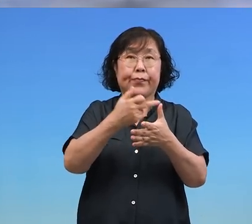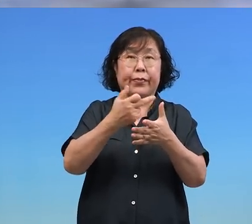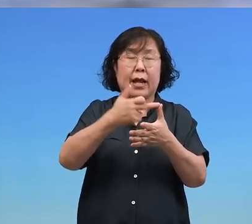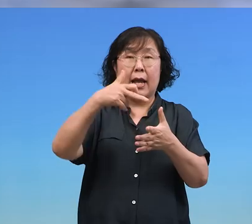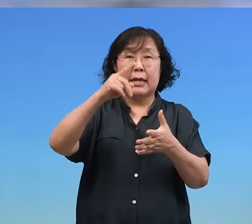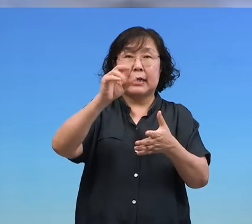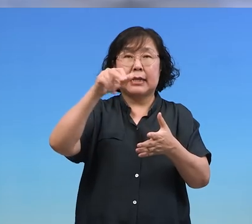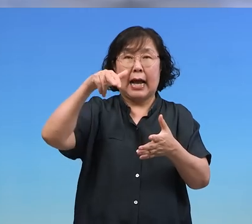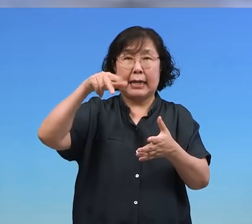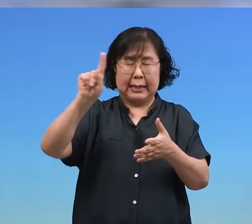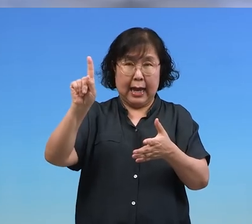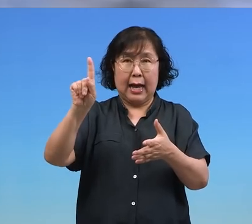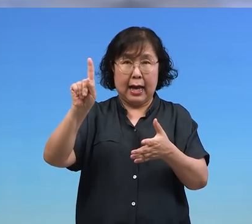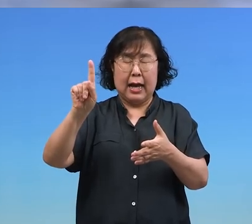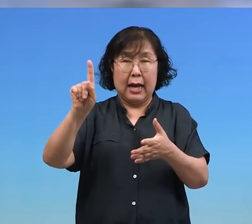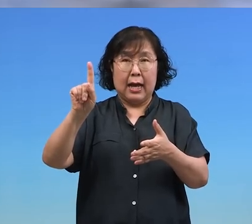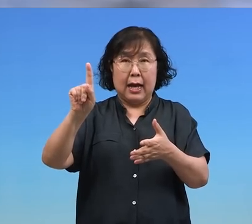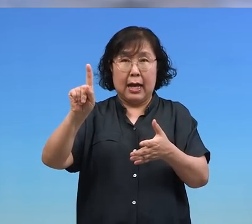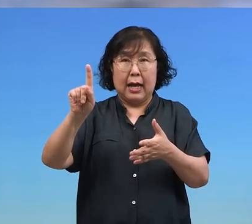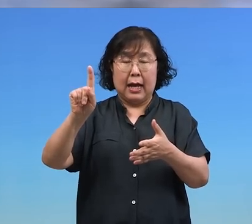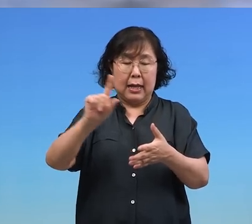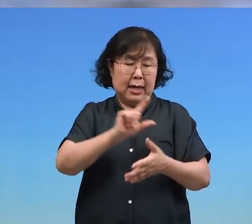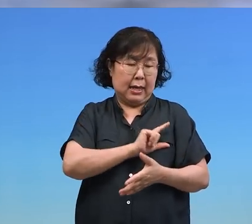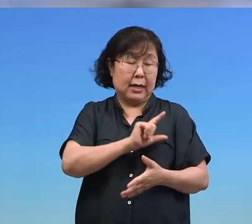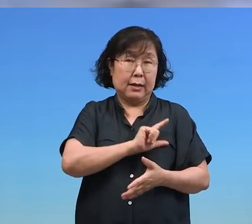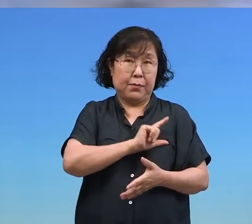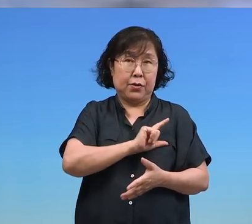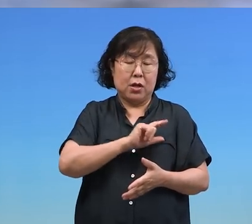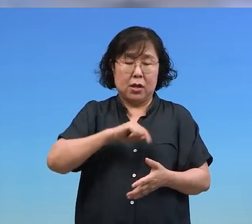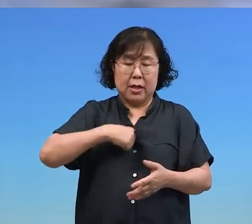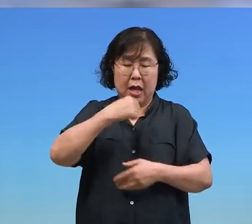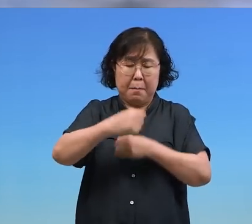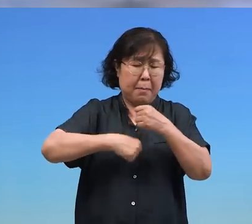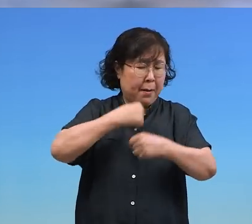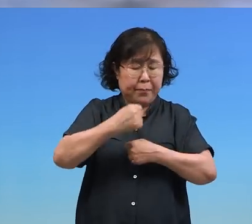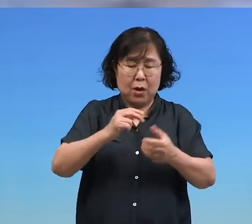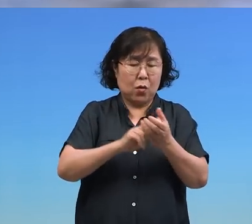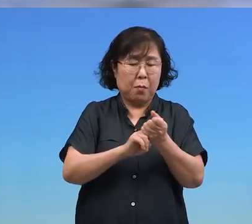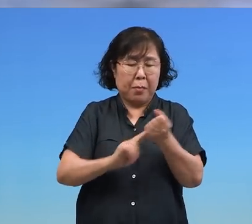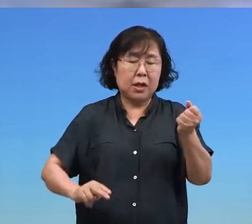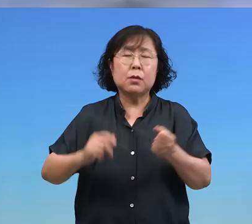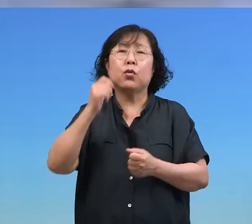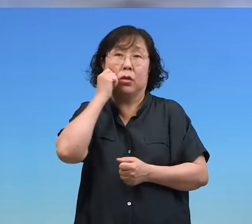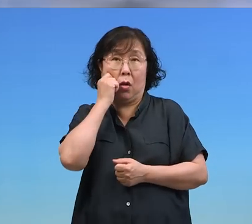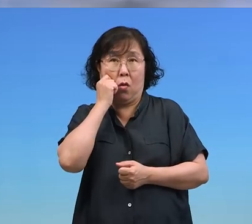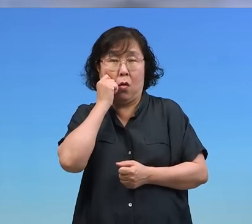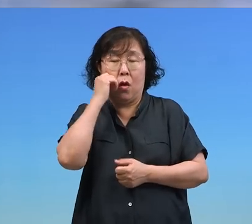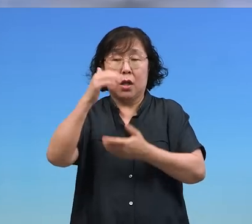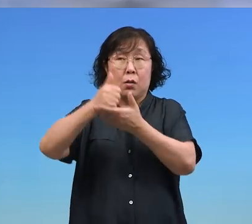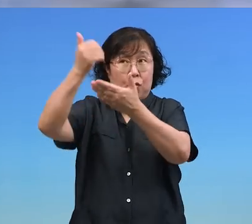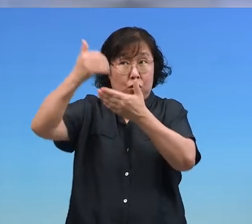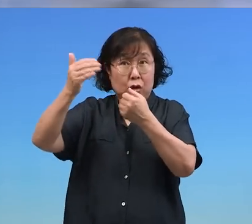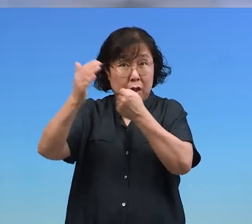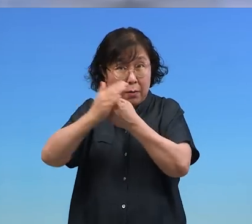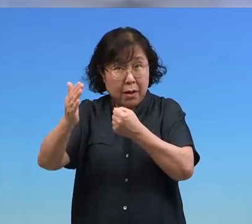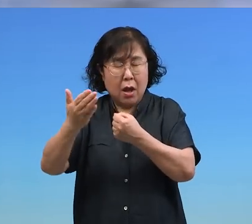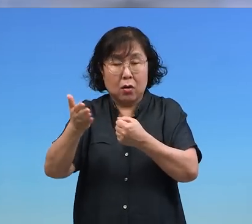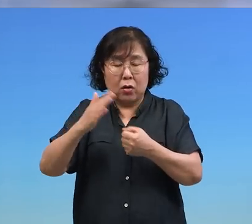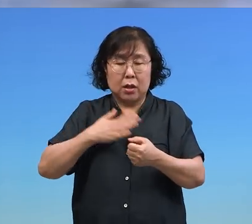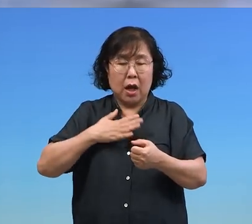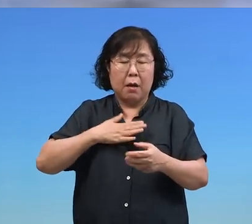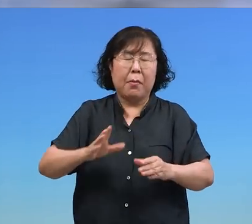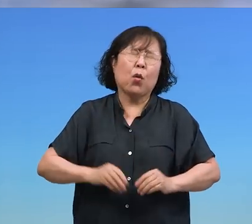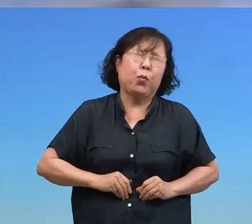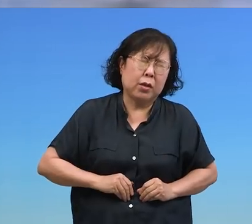선을 넘었습니다 배고프니까 팥죽으로 자기 장자권을 팔아버린 거예요 그래서 그가